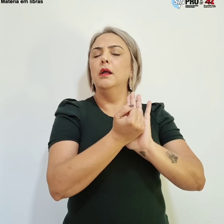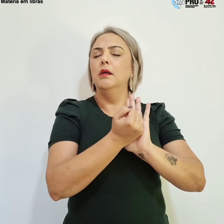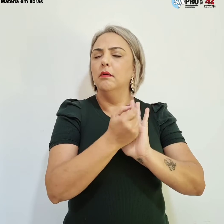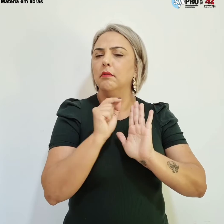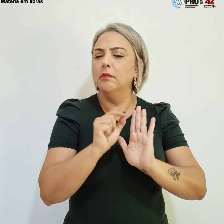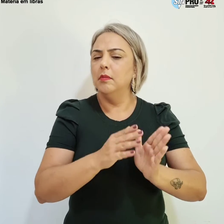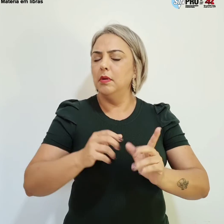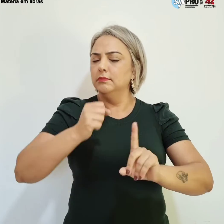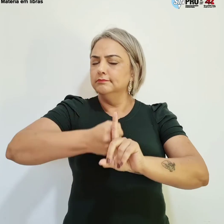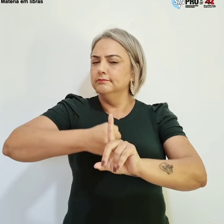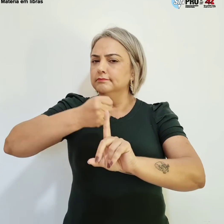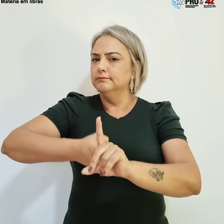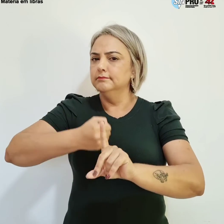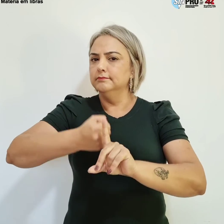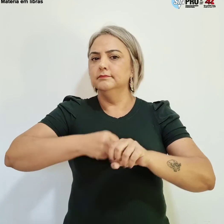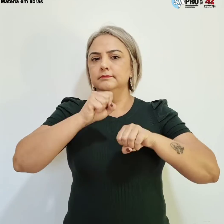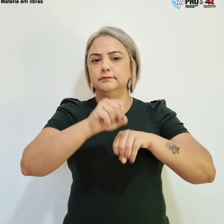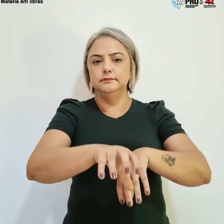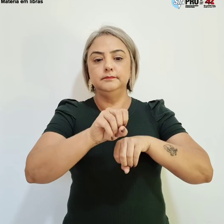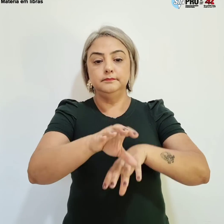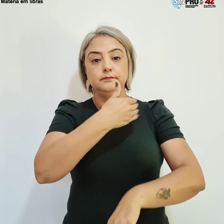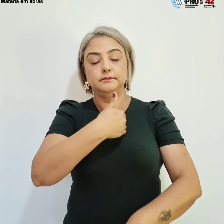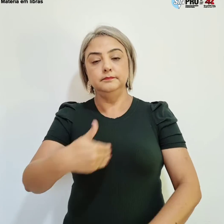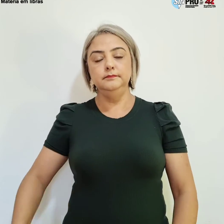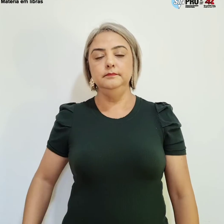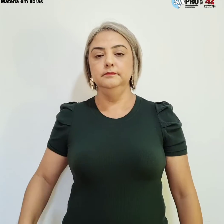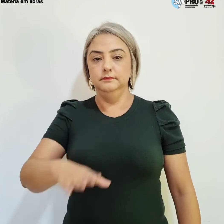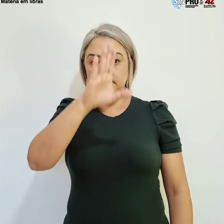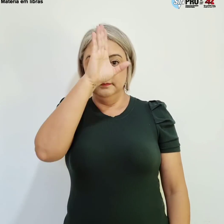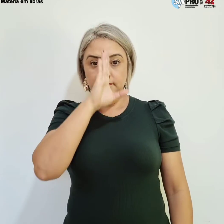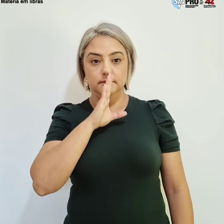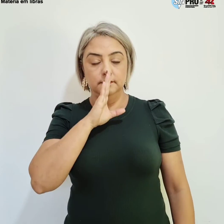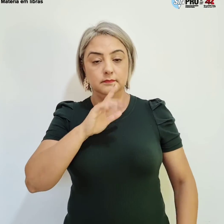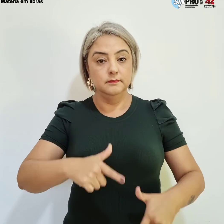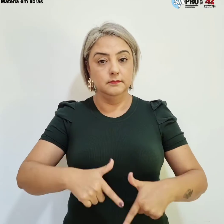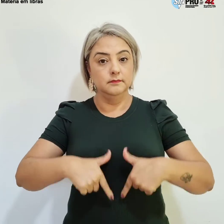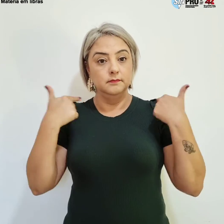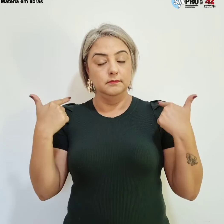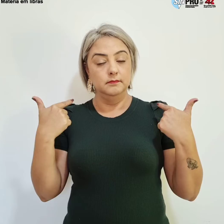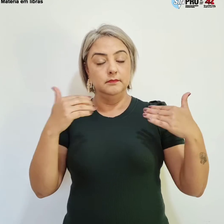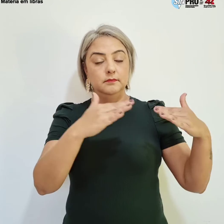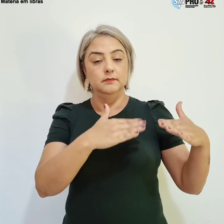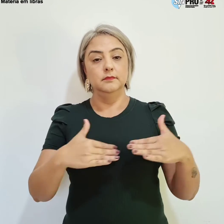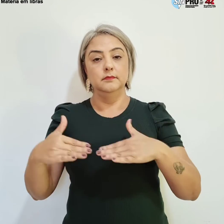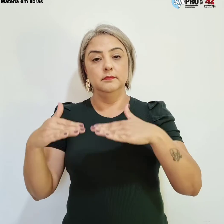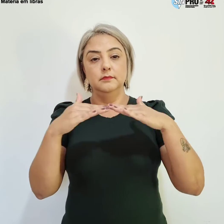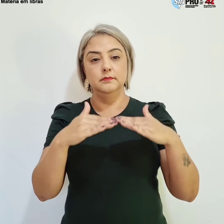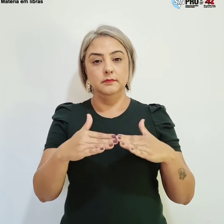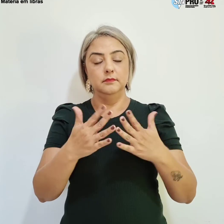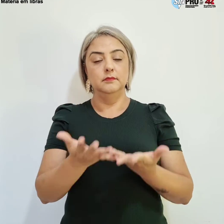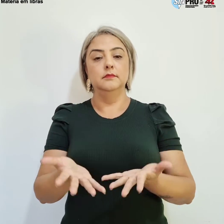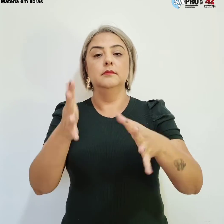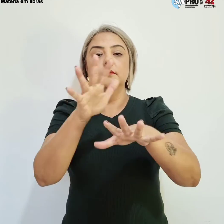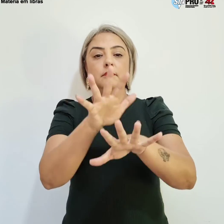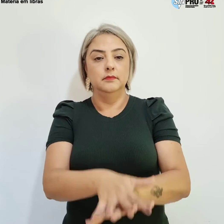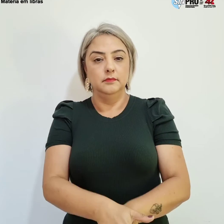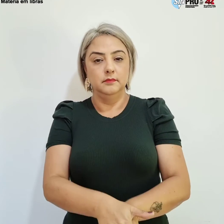luta pela educação pública, gratuita, laica, democrática, inclusiva,